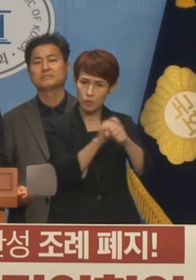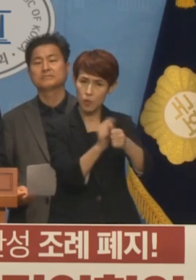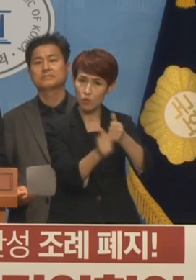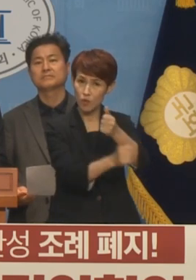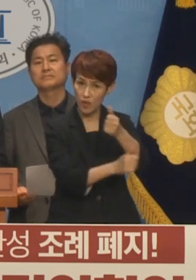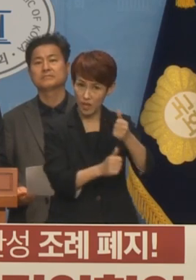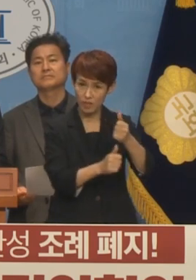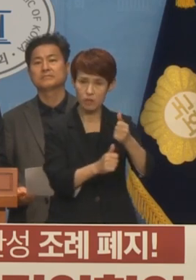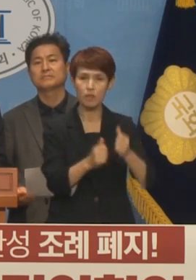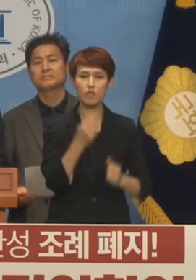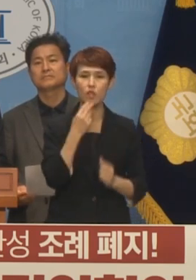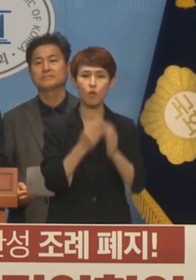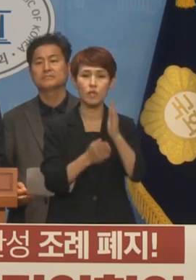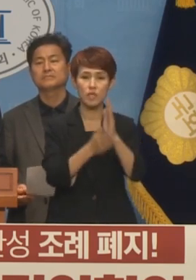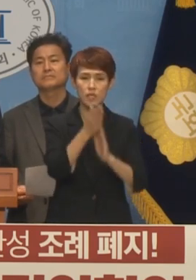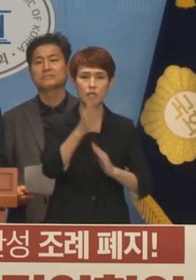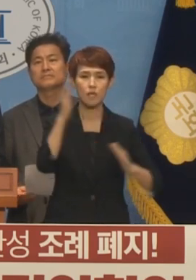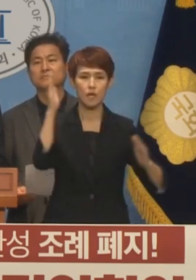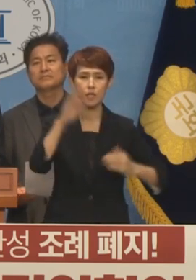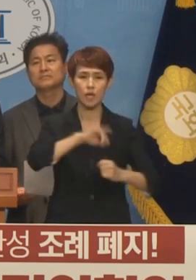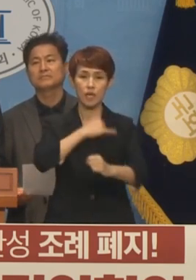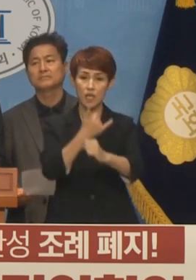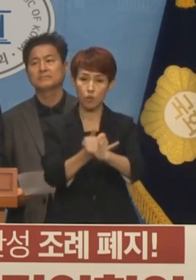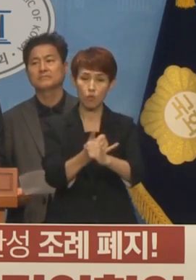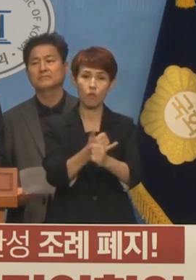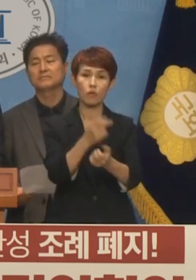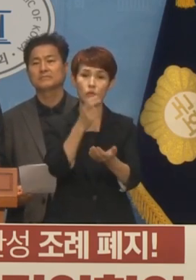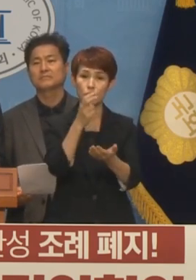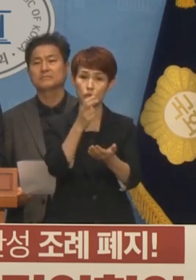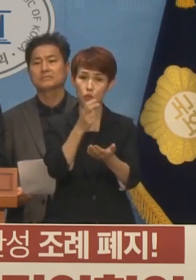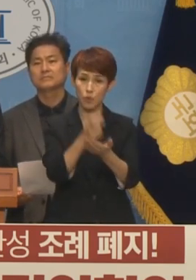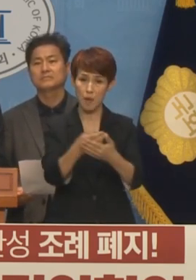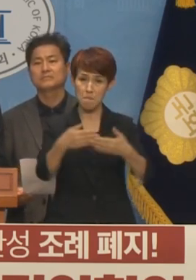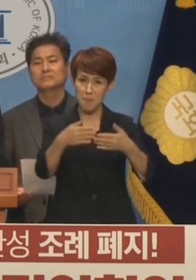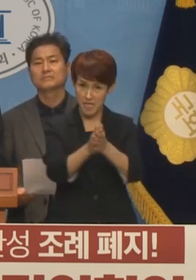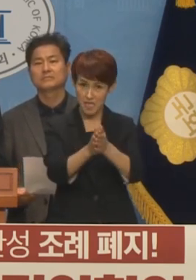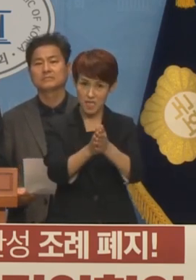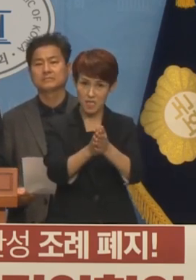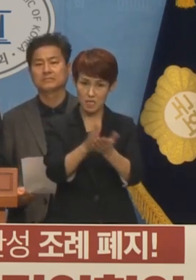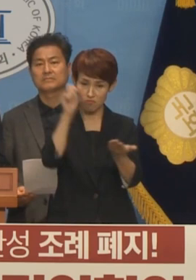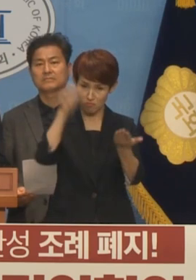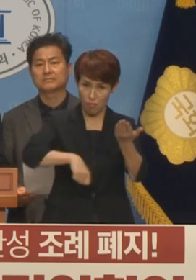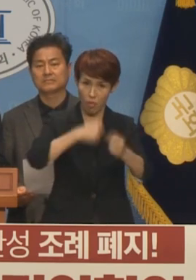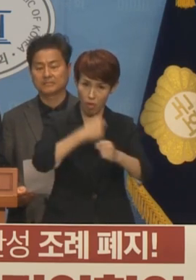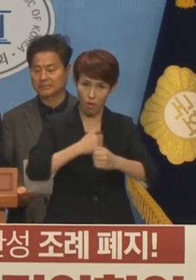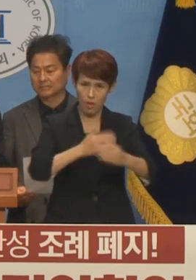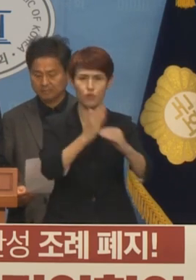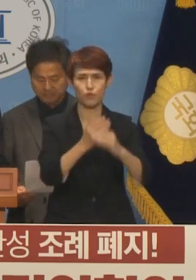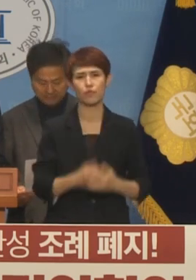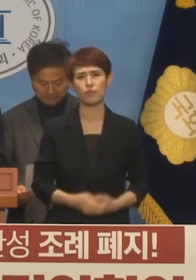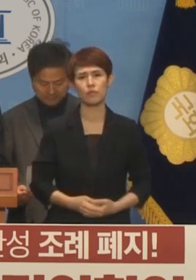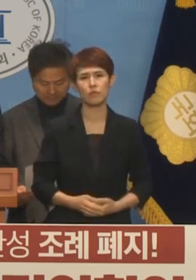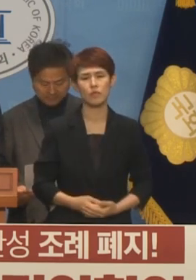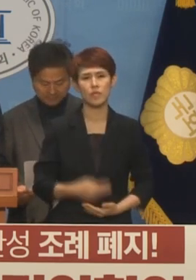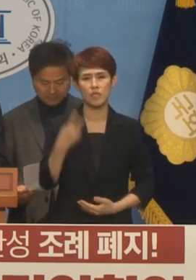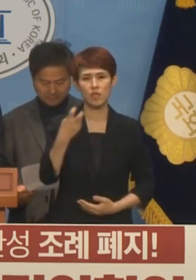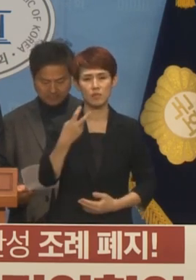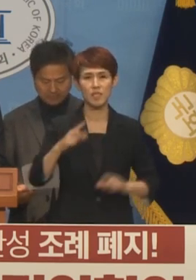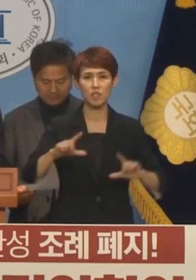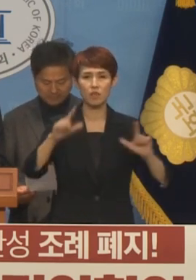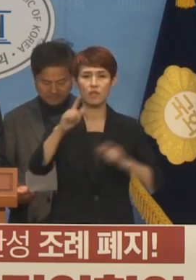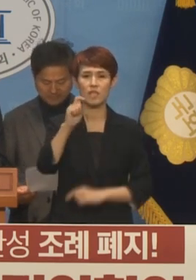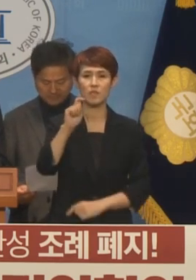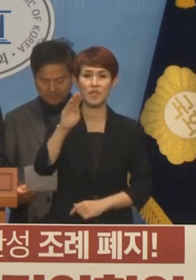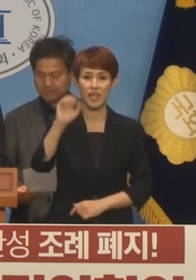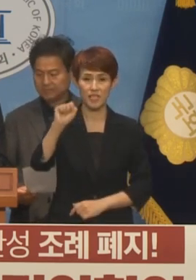인권권익향상특별위원회는 서울특별시 학생인권조례 폐지 조례안을 단독 강행 처리하고자 하고 있습니다. 2022년 11월 TBS